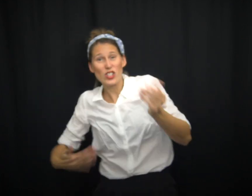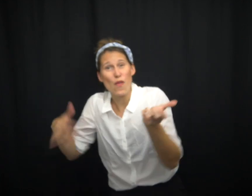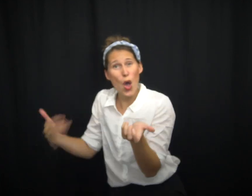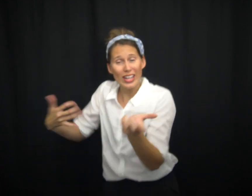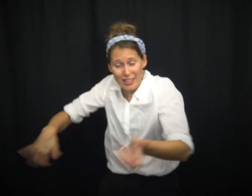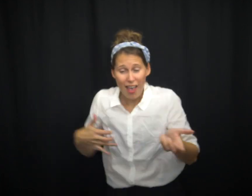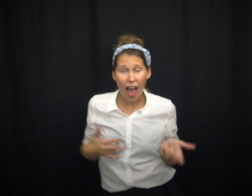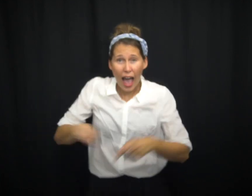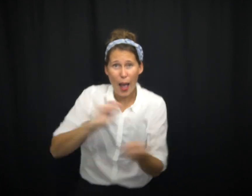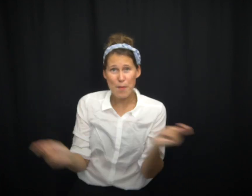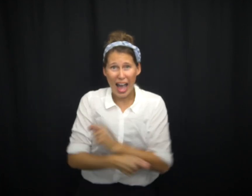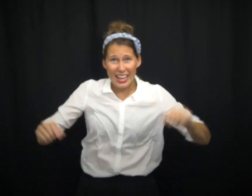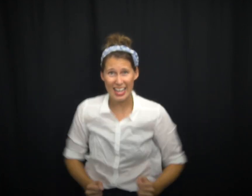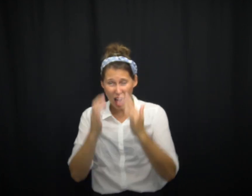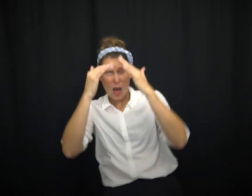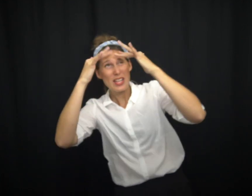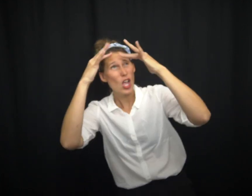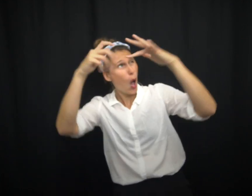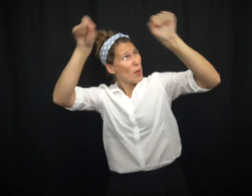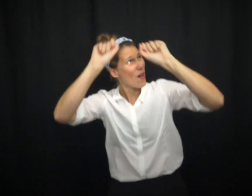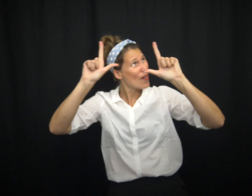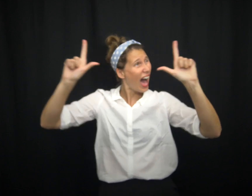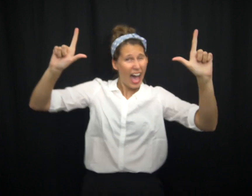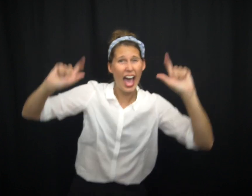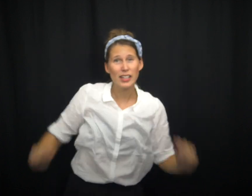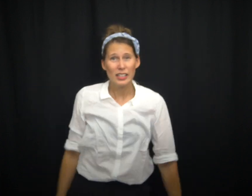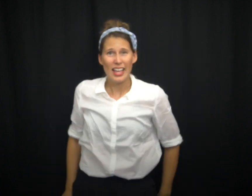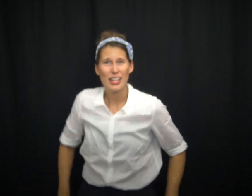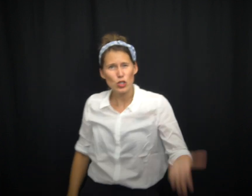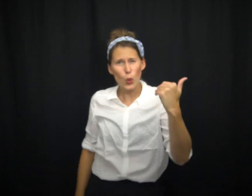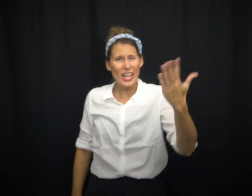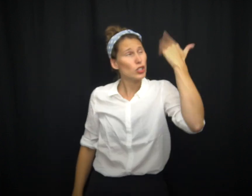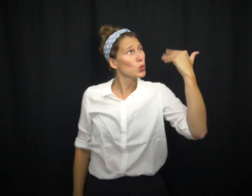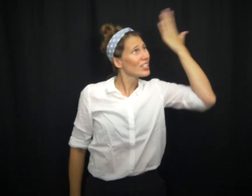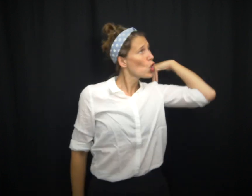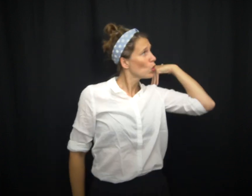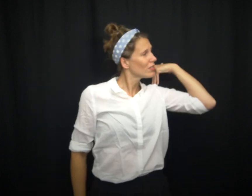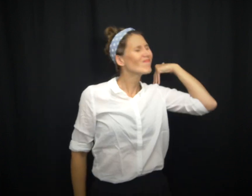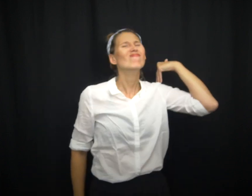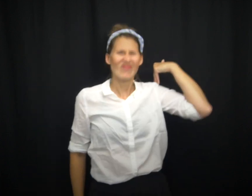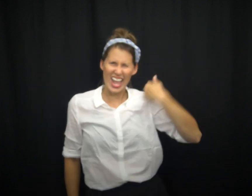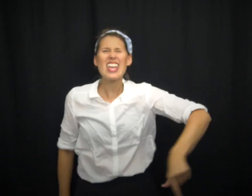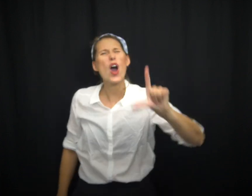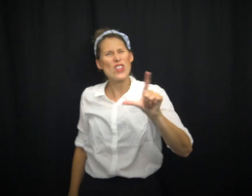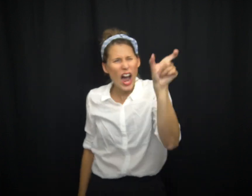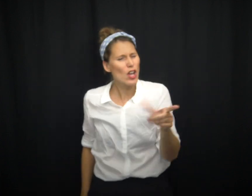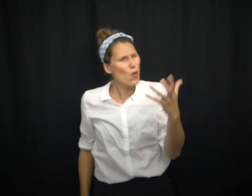of een gitaar, maak ik al mijn dromen waar. En toen en toen en toen, Leonardo